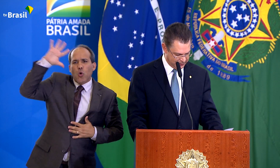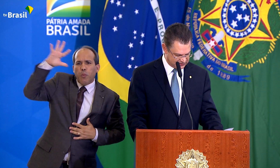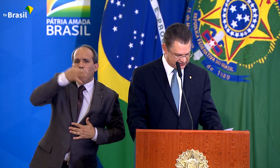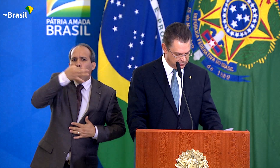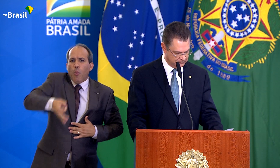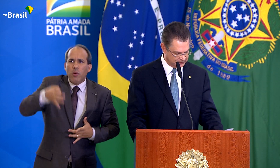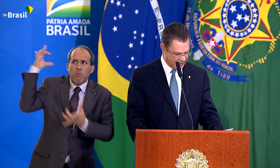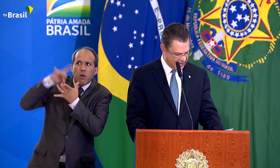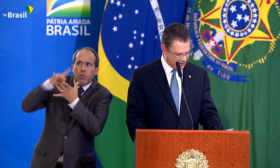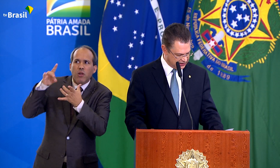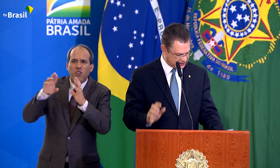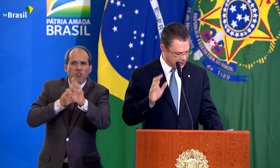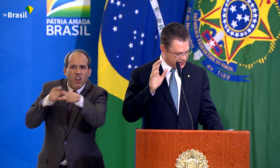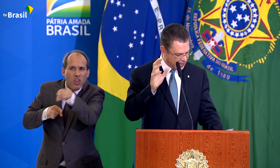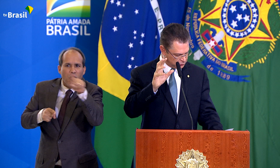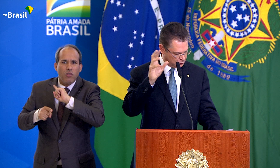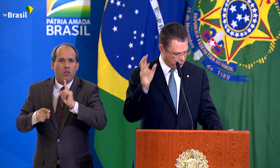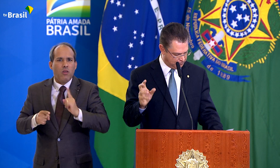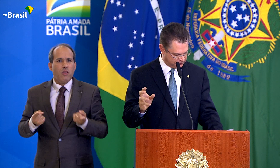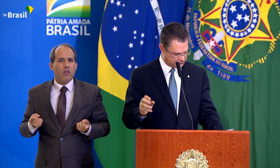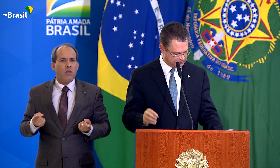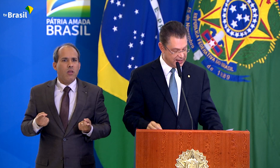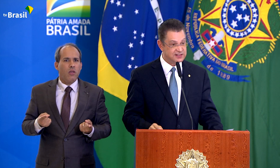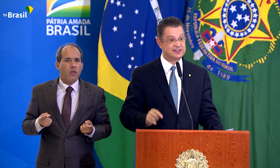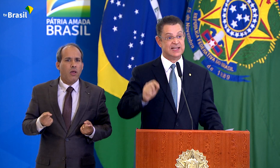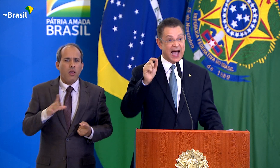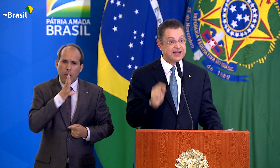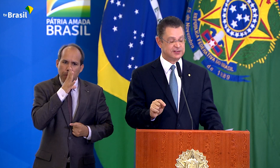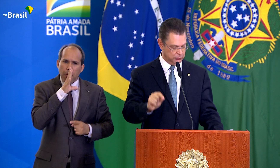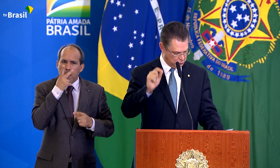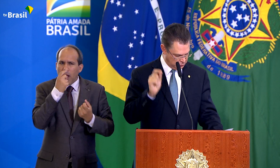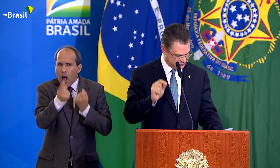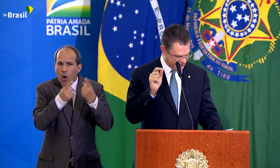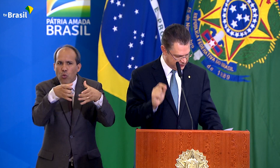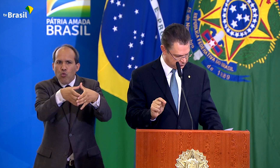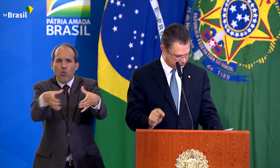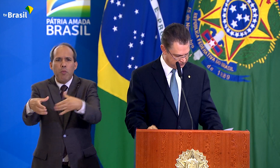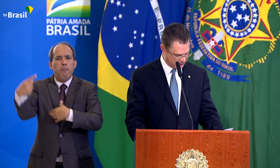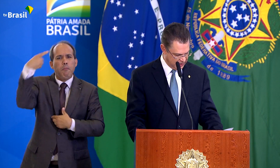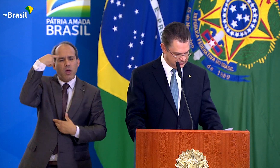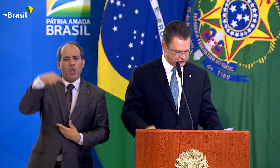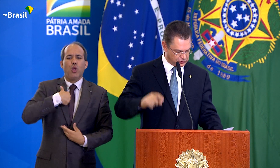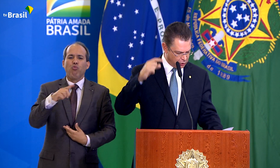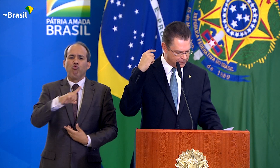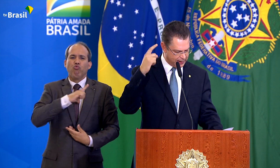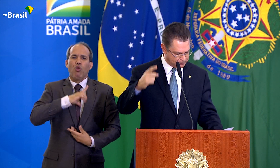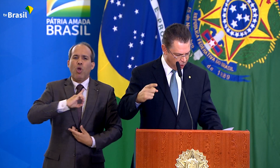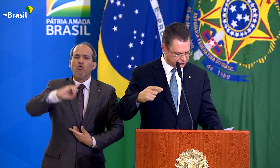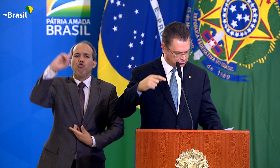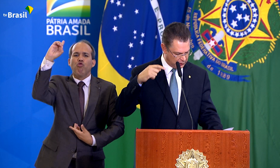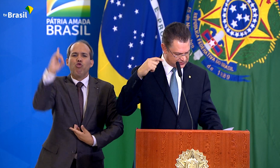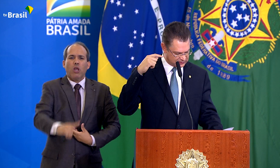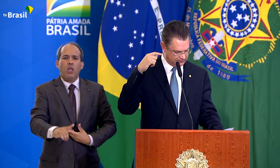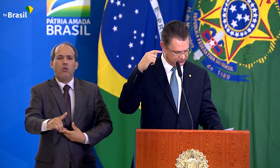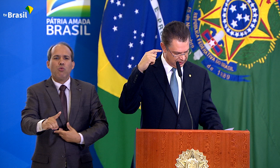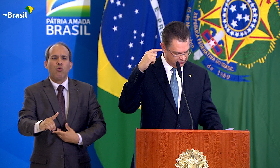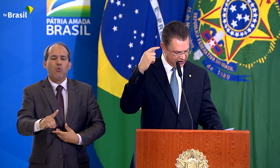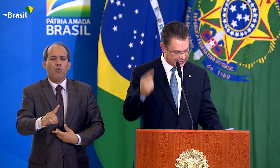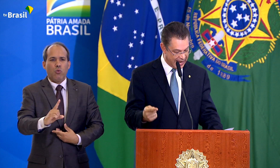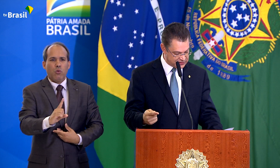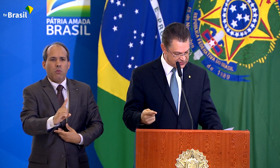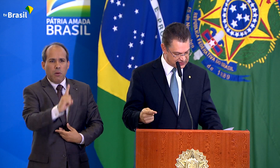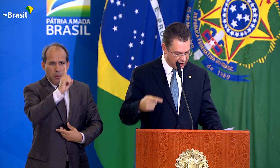a impressão é que determinados grupos se acham no direito de sobrepôs